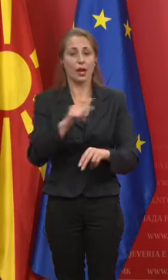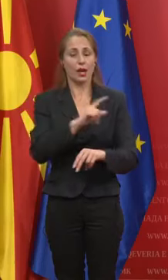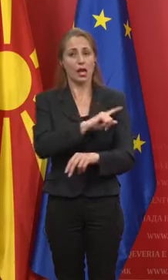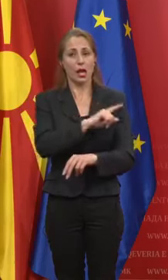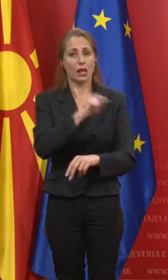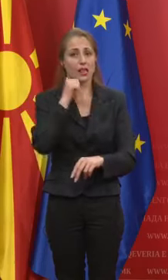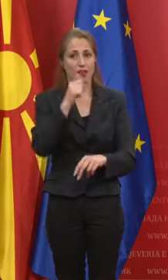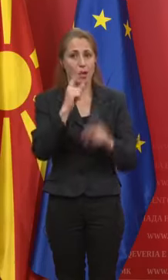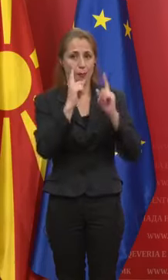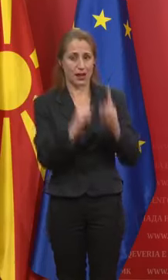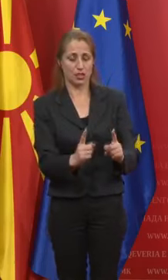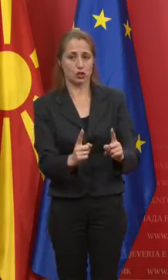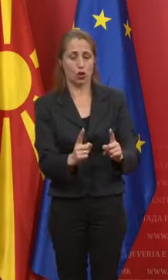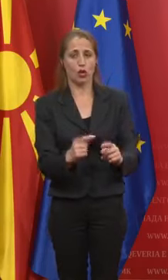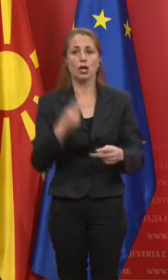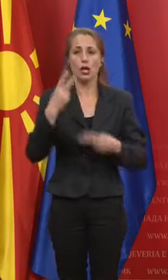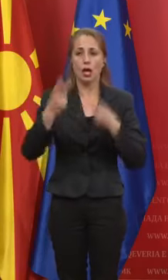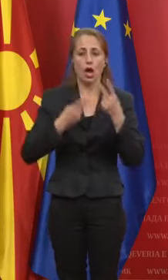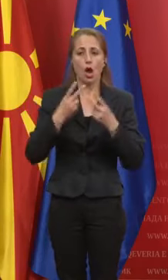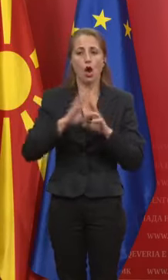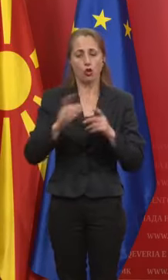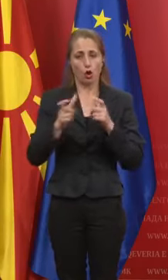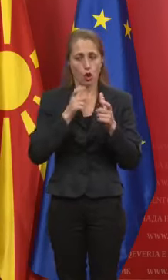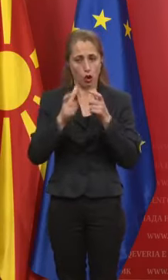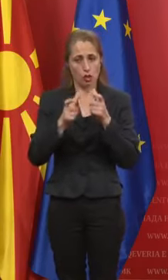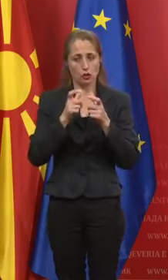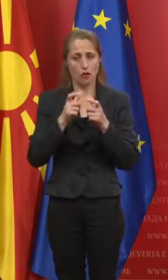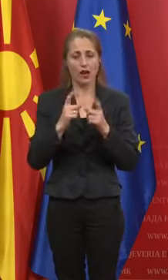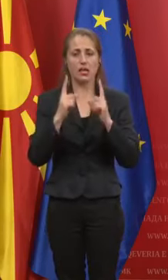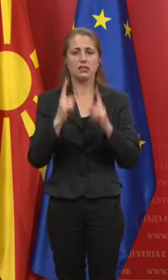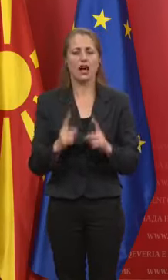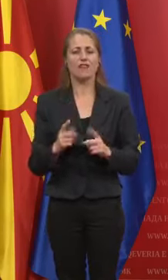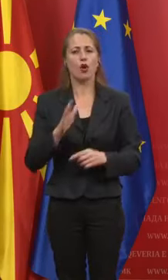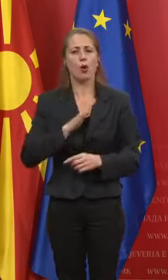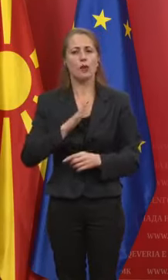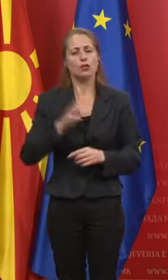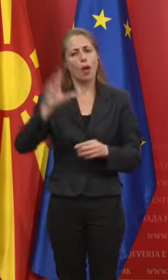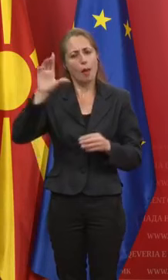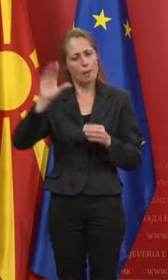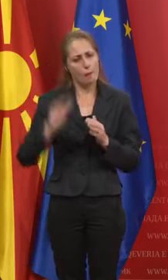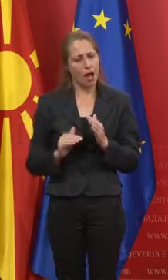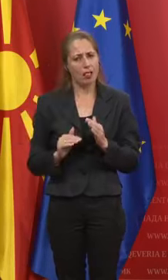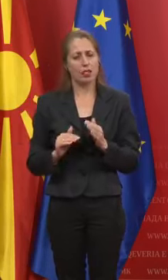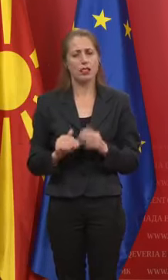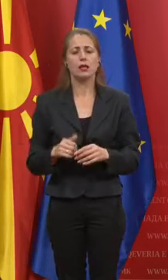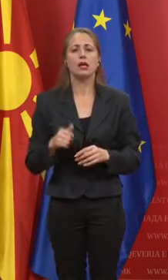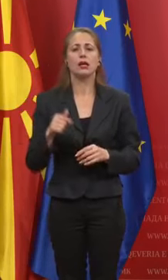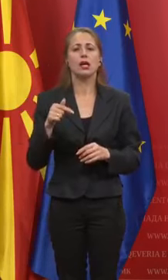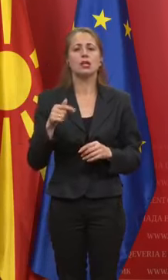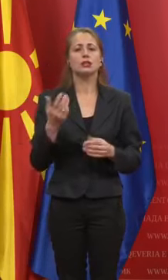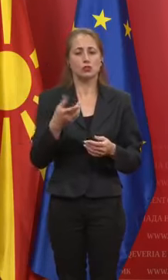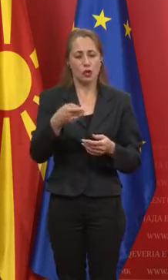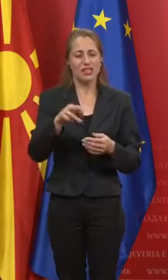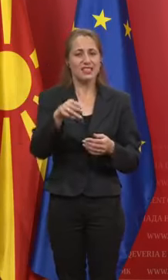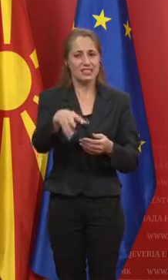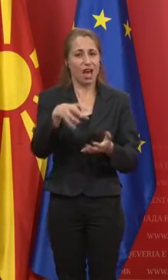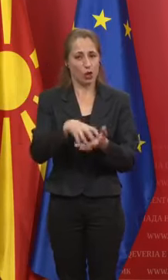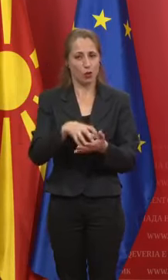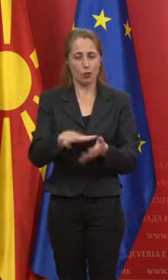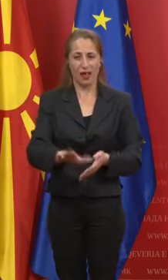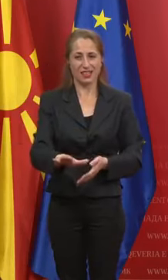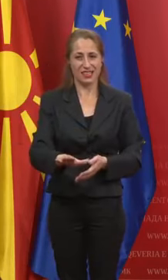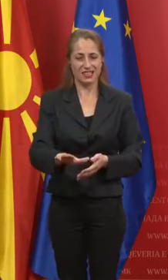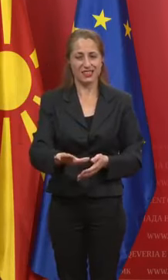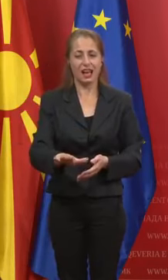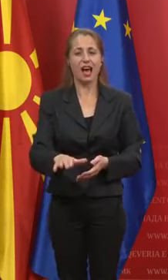Дискутиравме на состанокот на Комисијата, ставот генерално е дека е ризикот мал заради тоа што станува збор за истата група на деца кои што се заедно